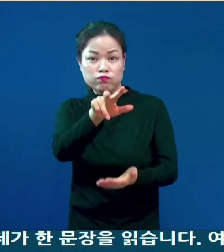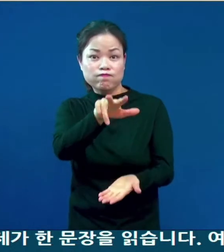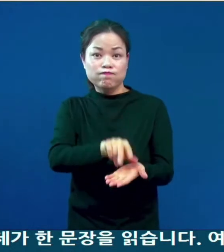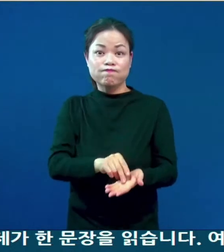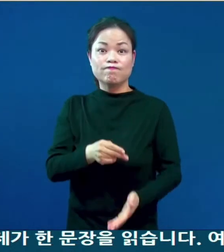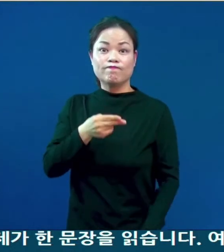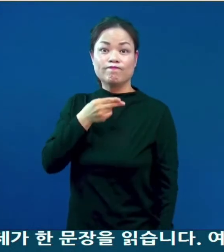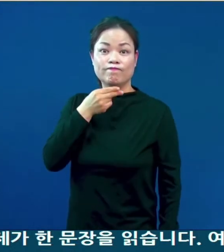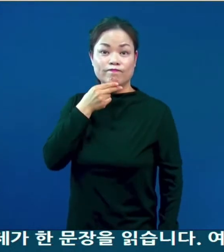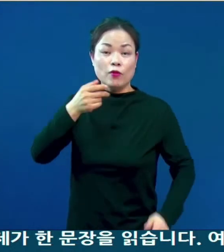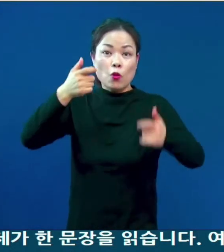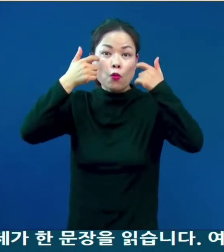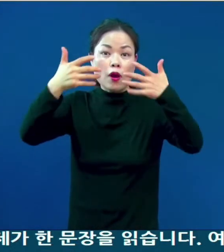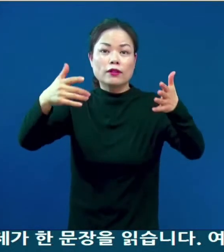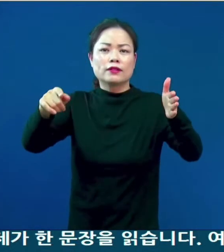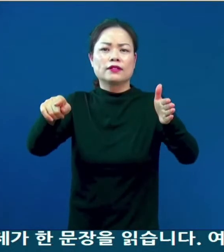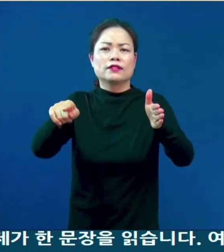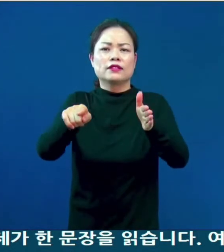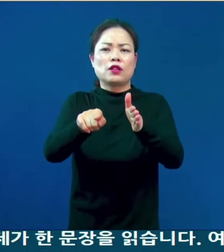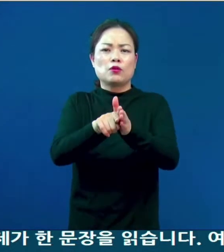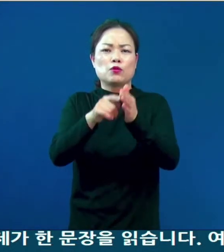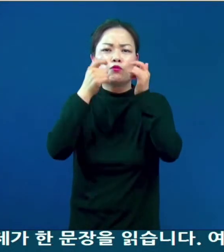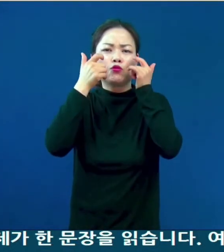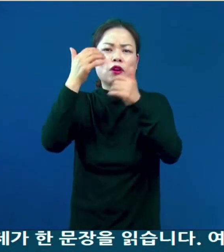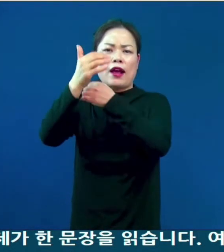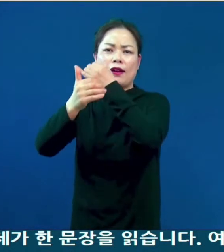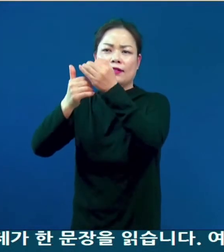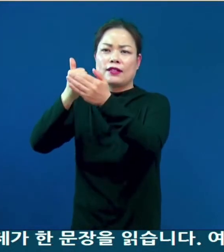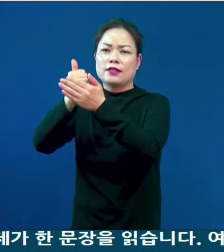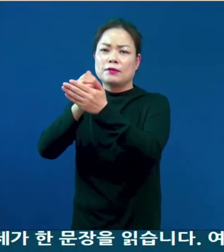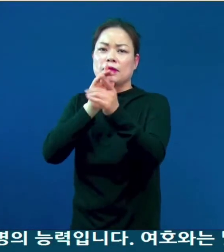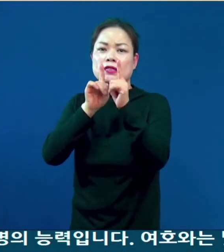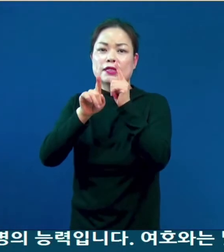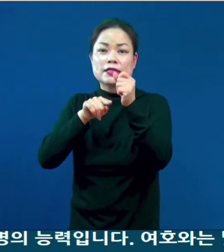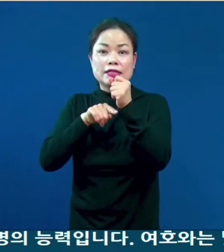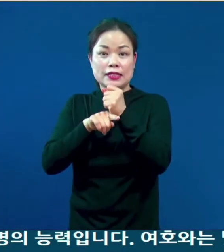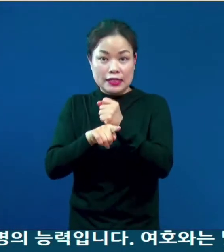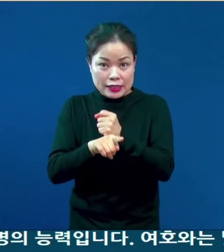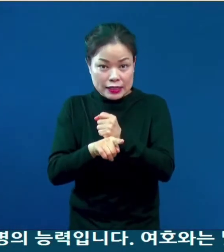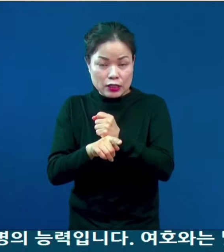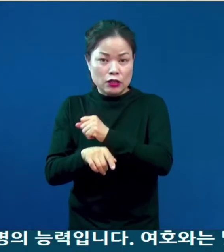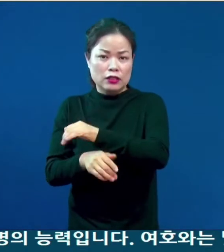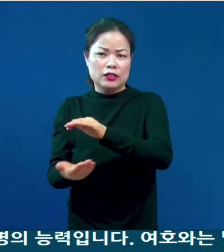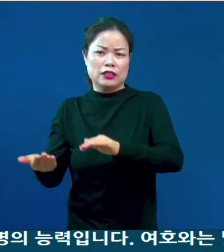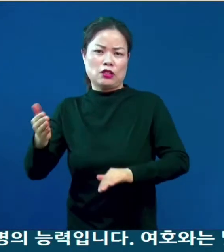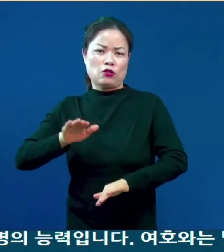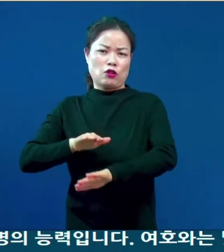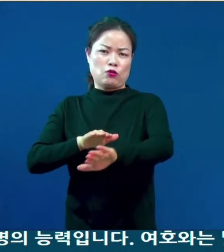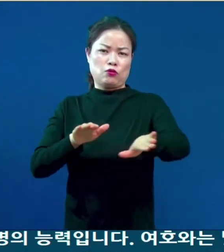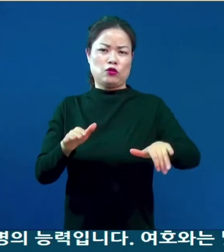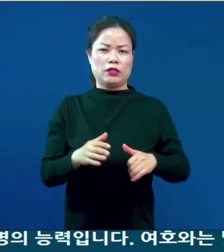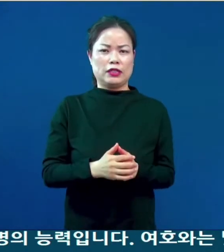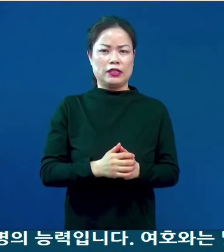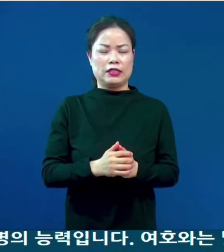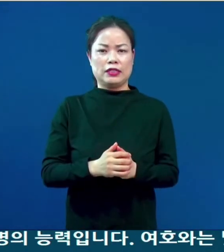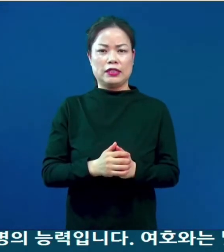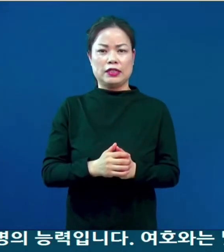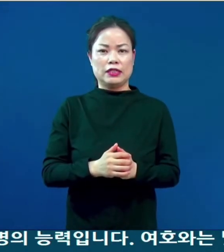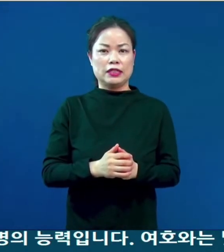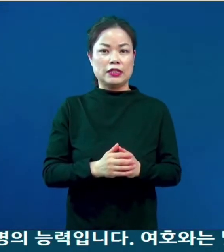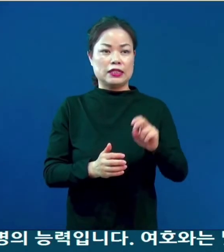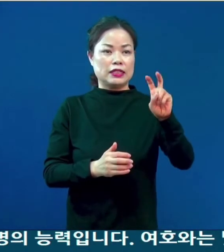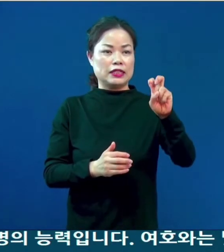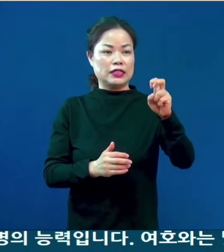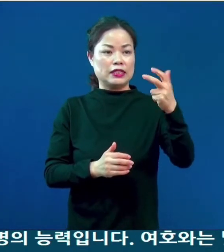없고요, 확실하고 분명한 하나님의 말씀의 진리입니다. 그러나 오늘 이 시의